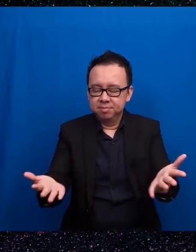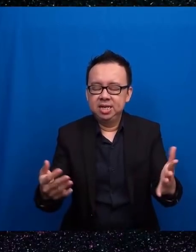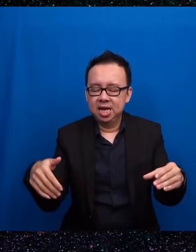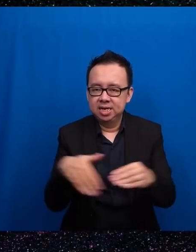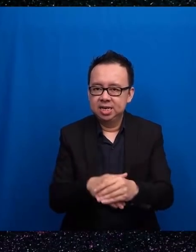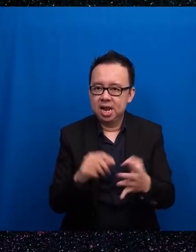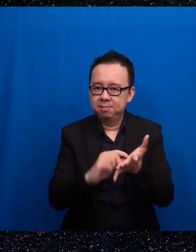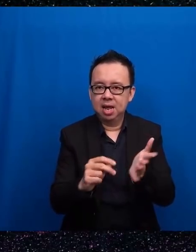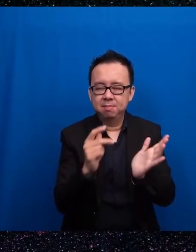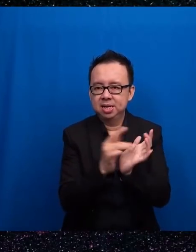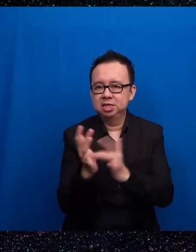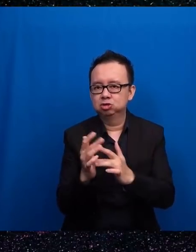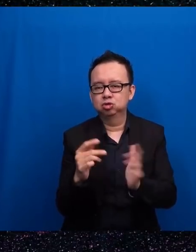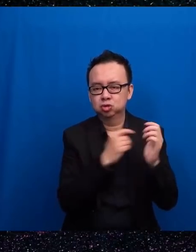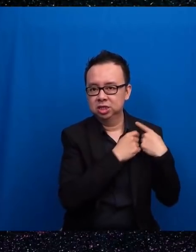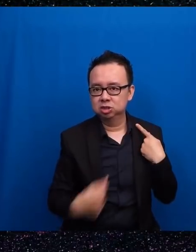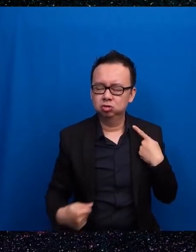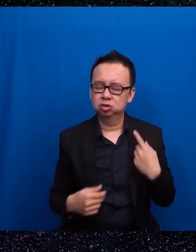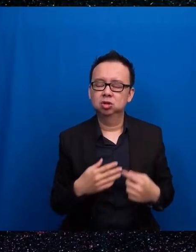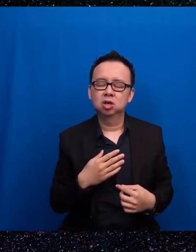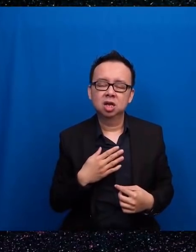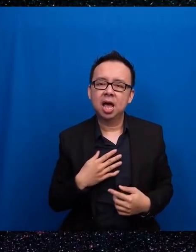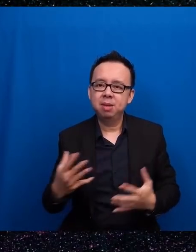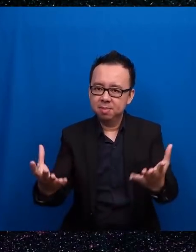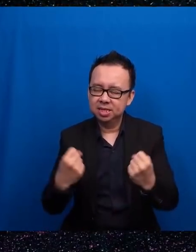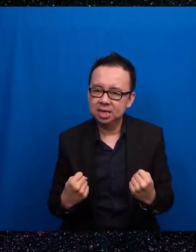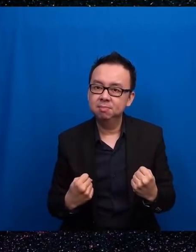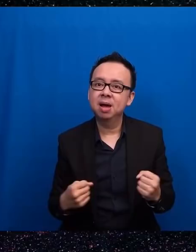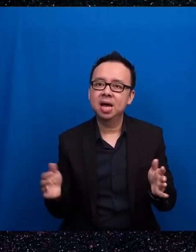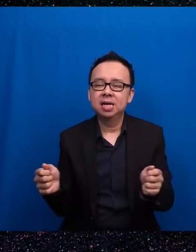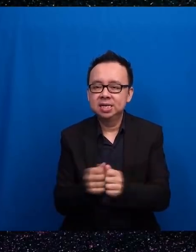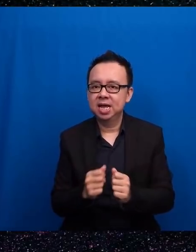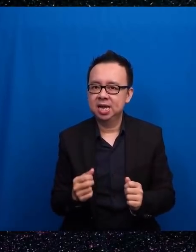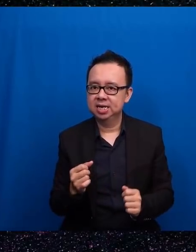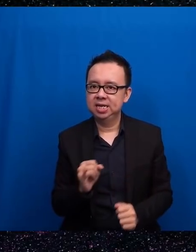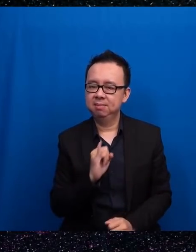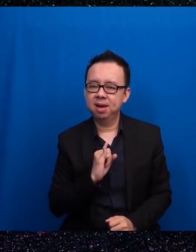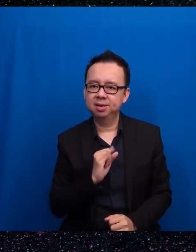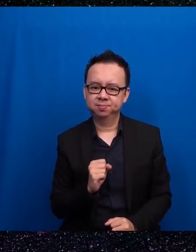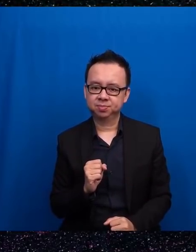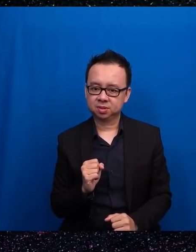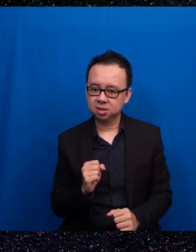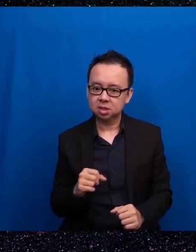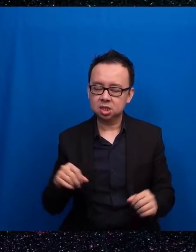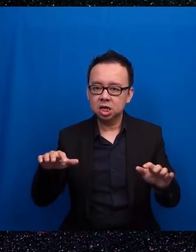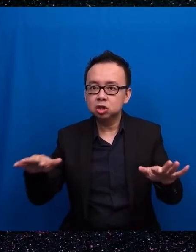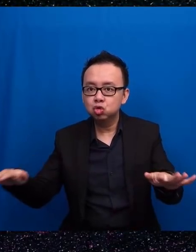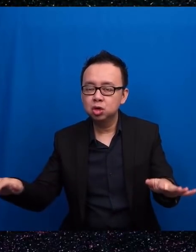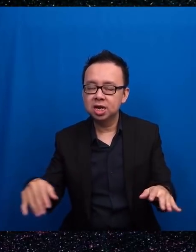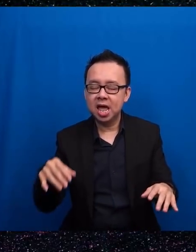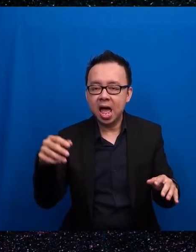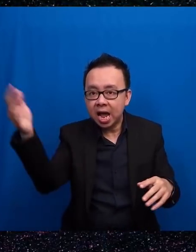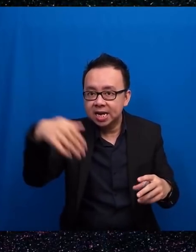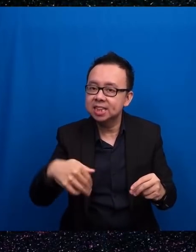Yesus Kristus. Kami terima dengan iman. Kami percaya ya Tuhan Yesus, keturunan ilahi akan segera datang bagi